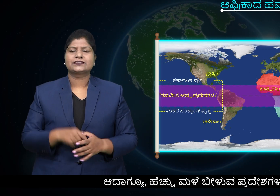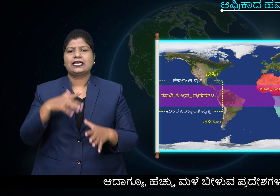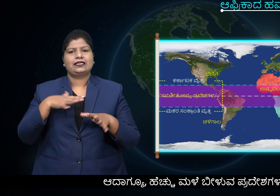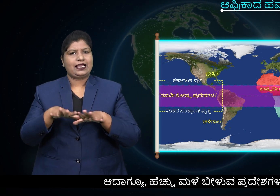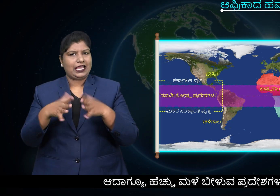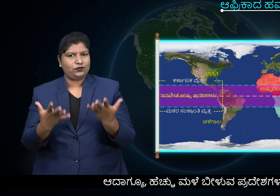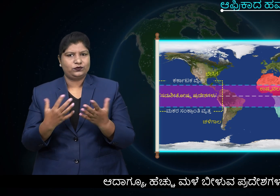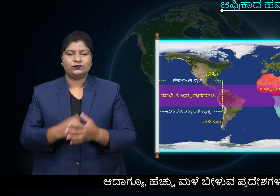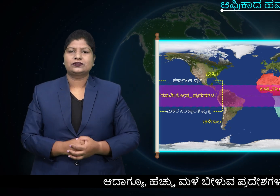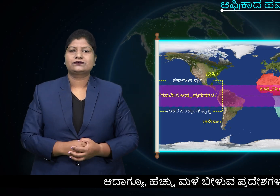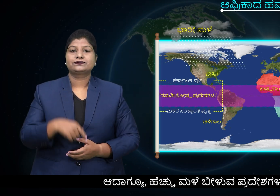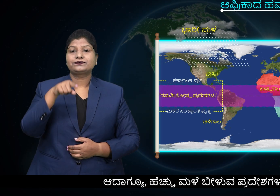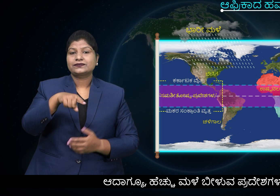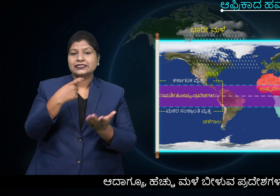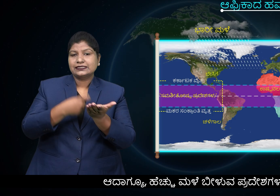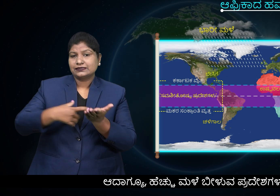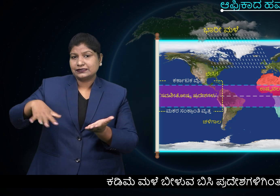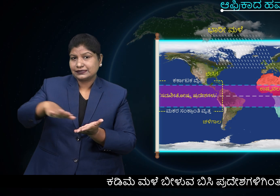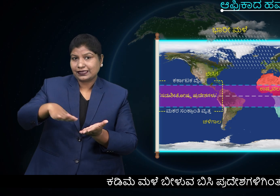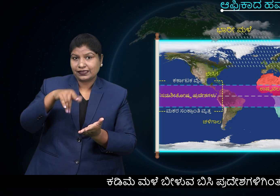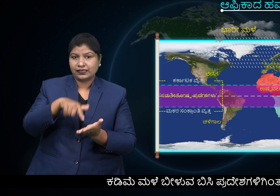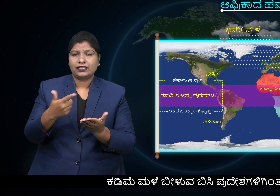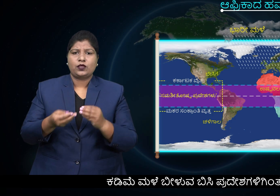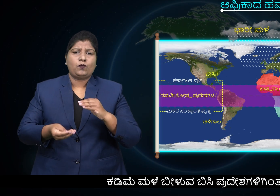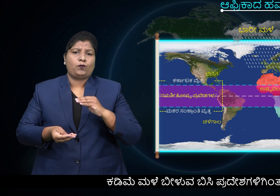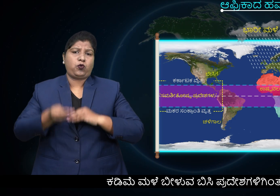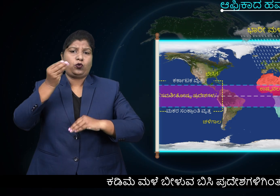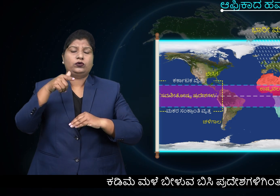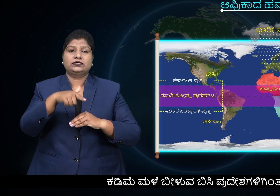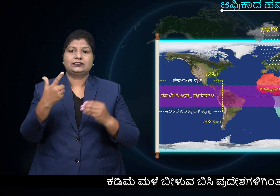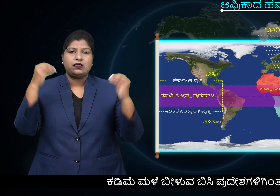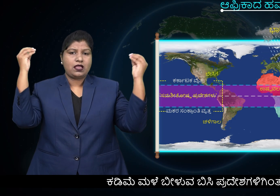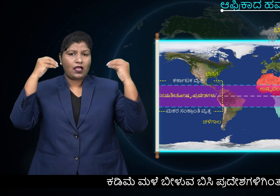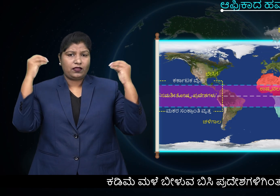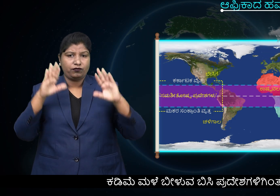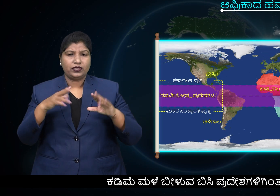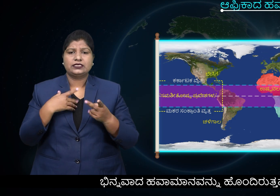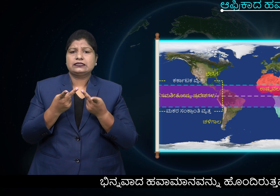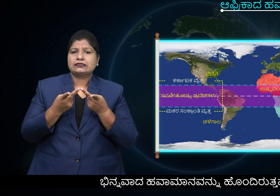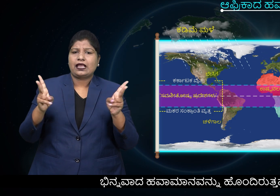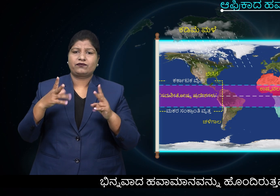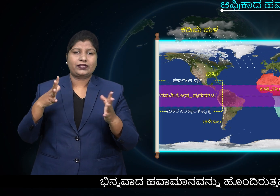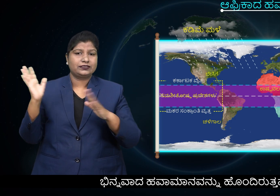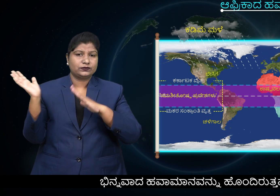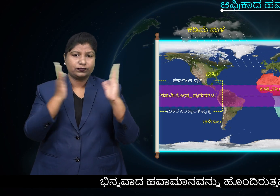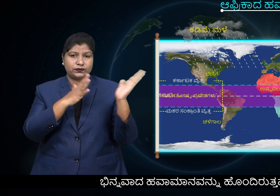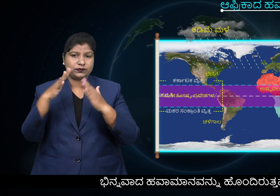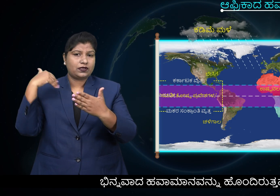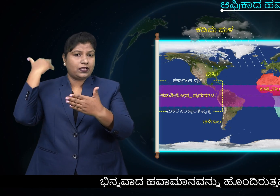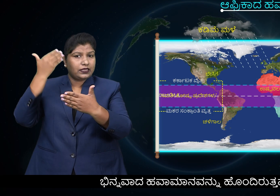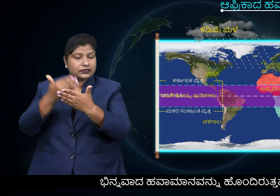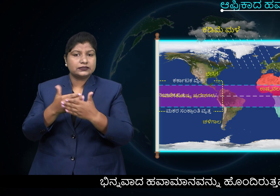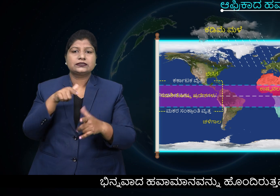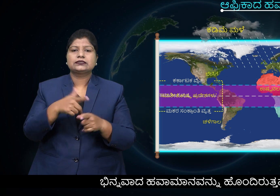ಆದಾಗ್ಯೂ ಹೆಚ್ಚು ಮಳೆ ಬೀಳುವ ಪ್ರದೇಶಗಳು ಕಡಿಮೆ ಮಳೆ ಬೀಳುವ ಬಿಸಿ ಪ್ರದೇಶಗಳಿಗಿಂತ ಭಿನ್ನವಾದ